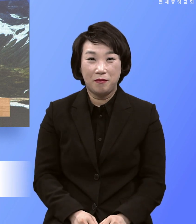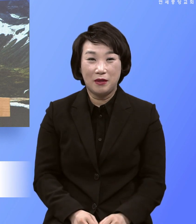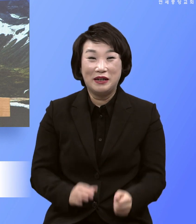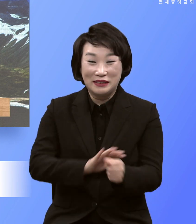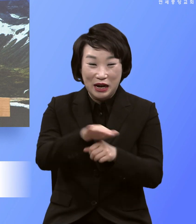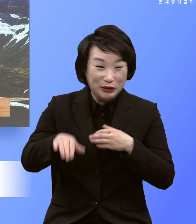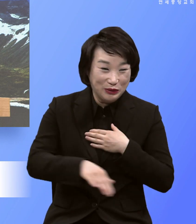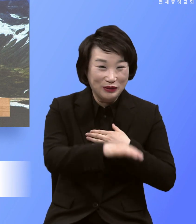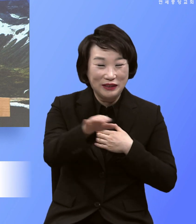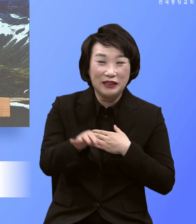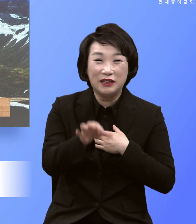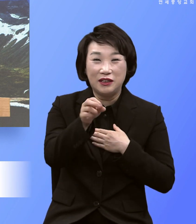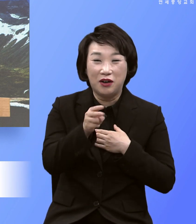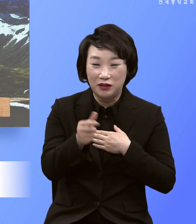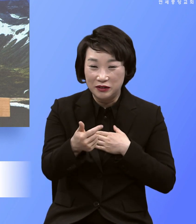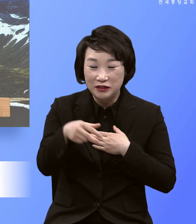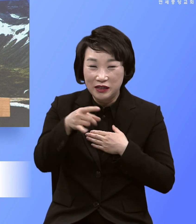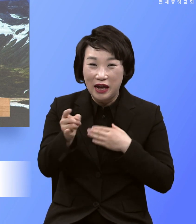사랑 연세가 되기요.